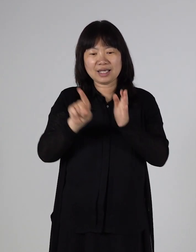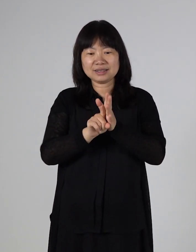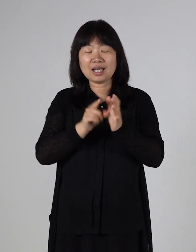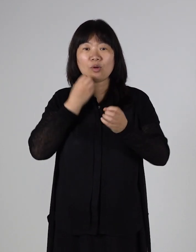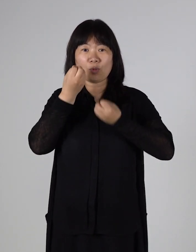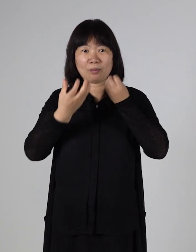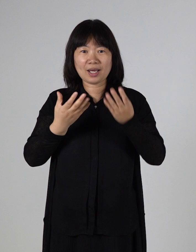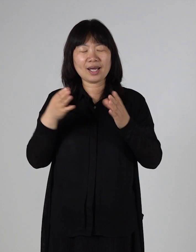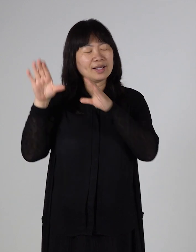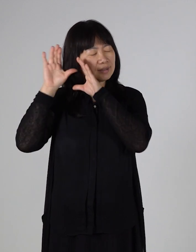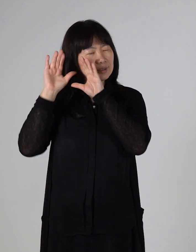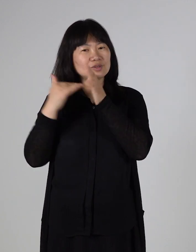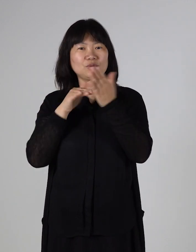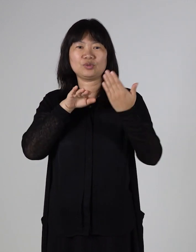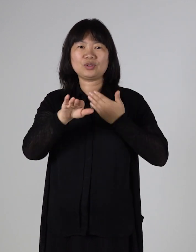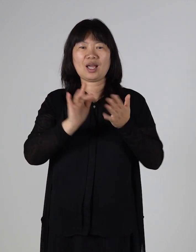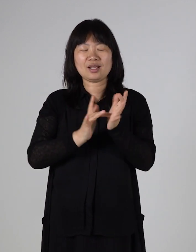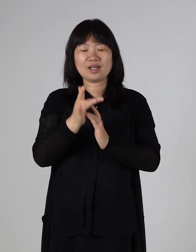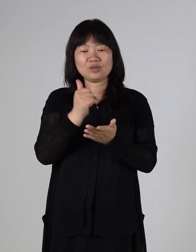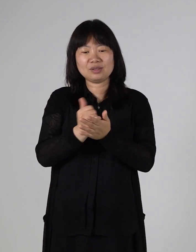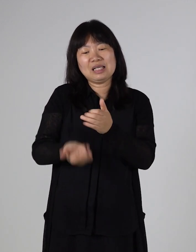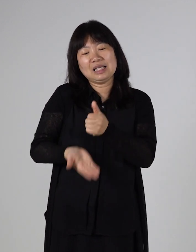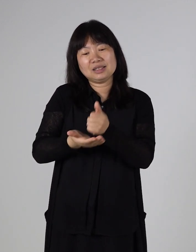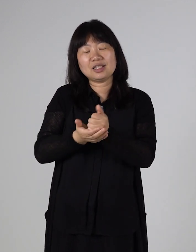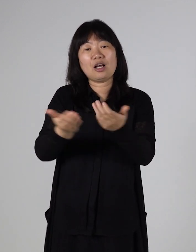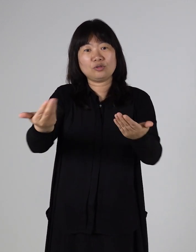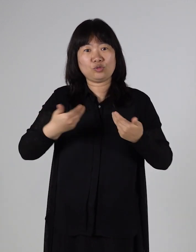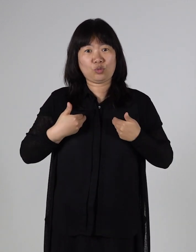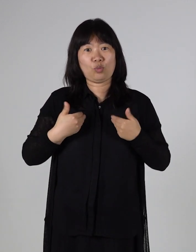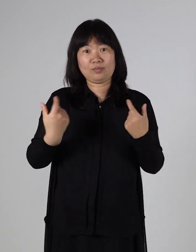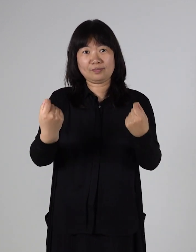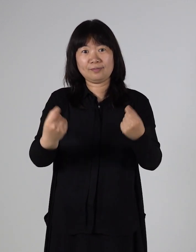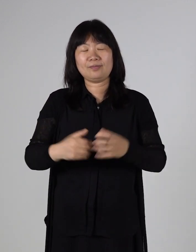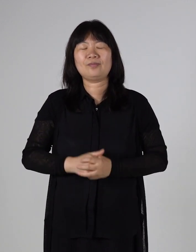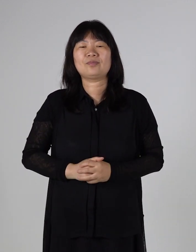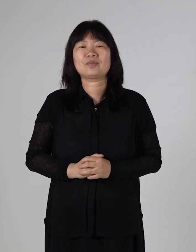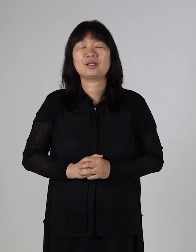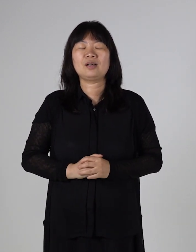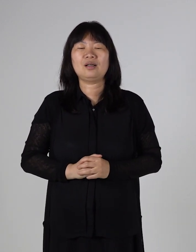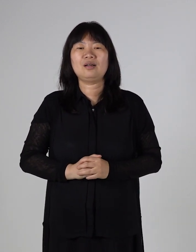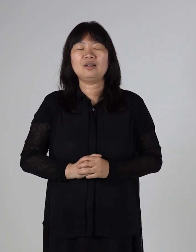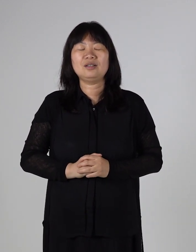고백을 듣고 예수님이 칭찬을 한 거며,